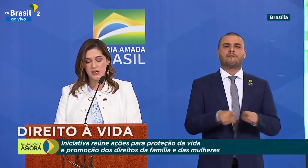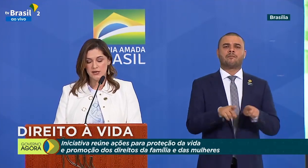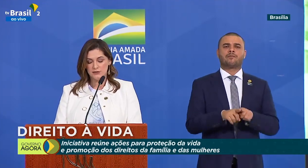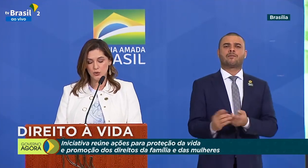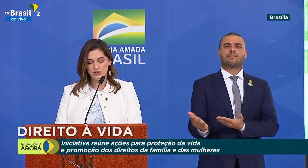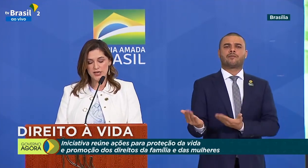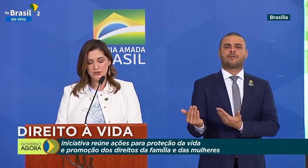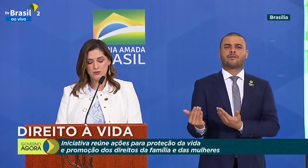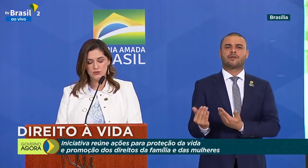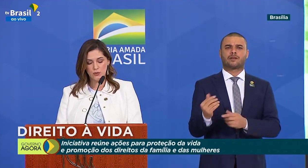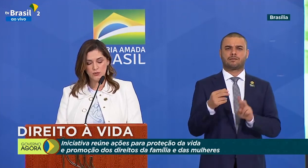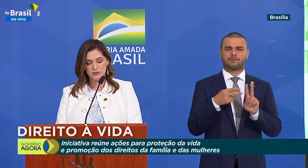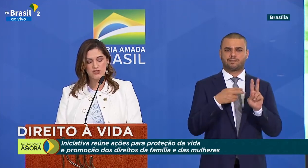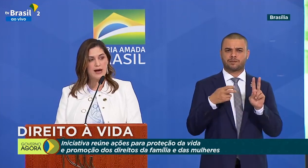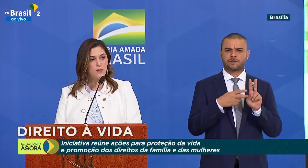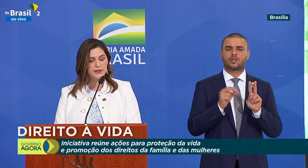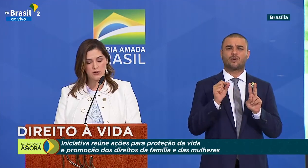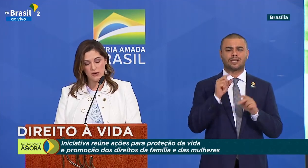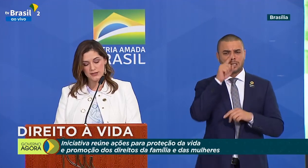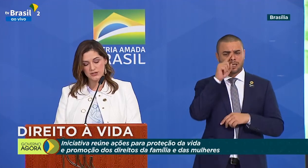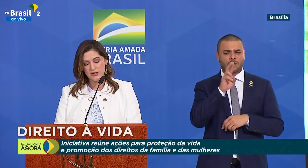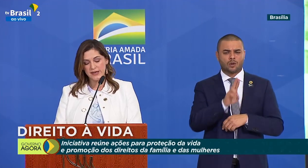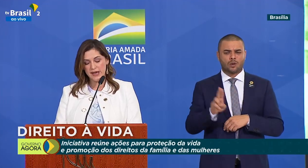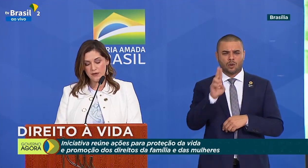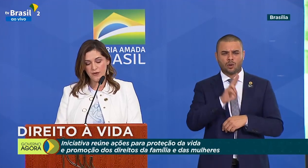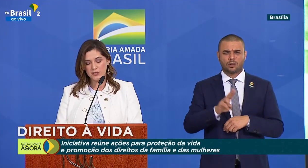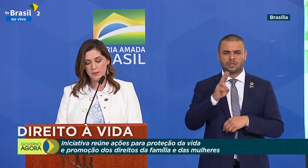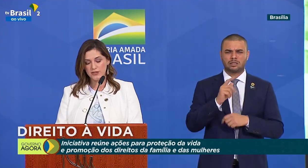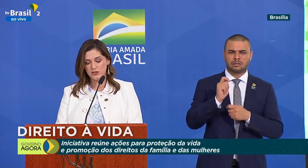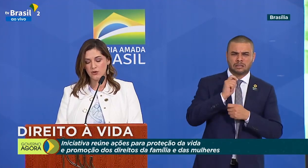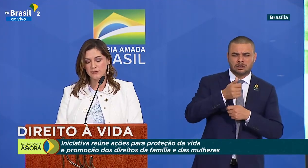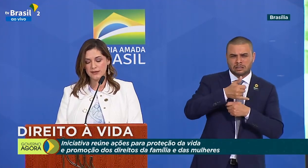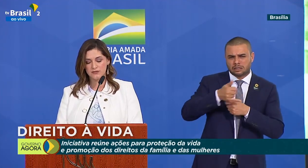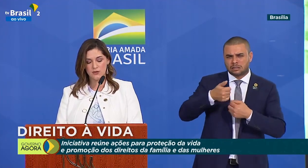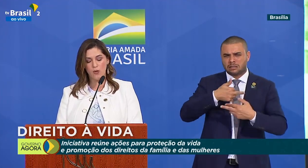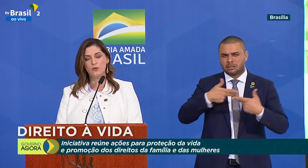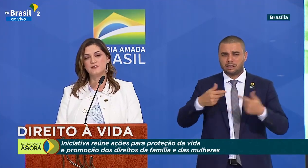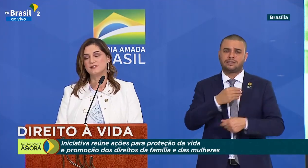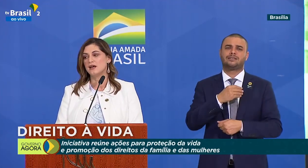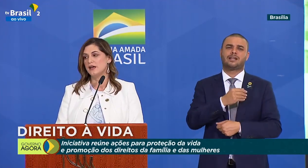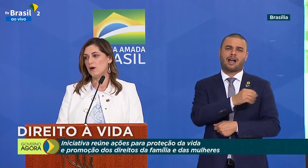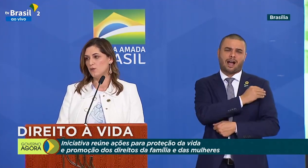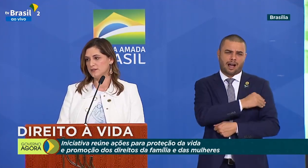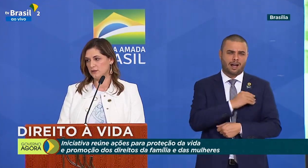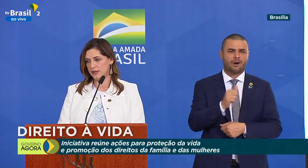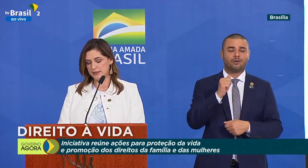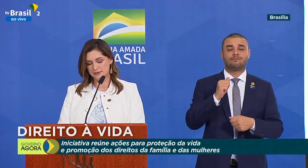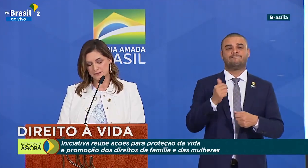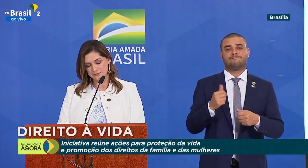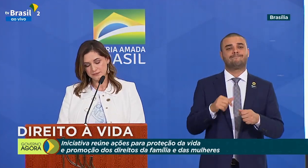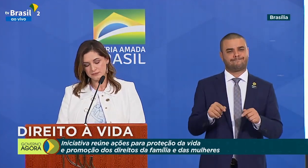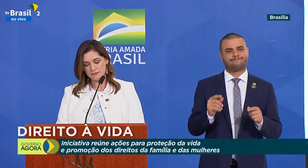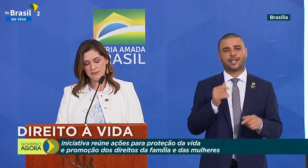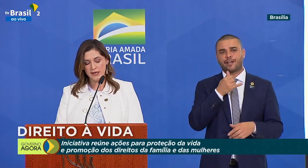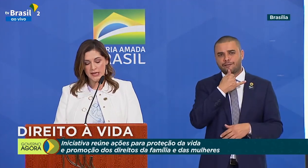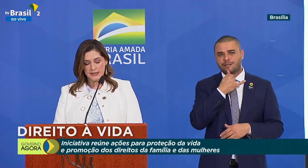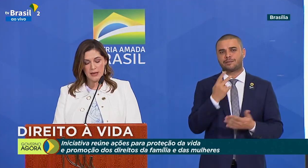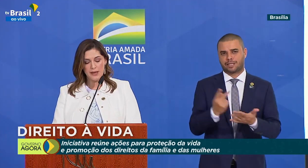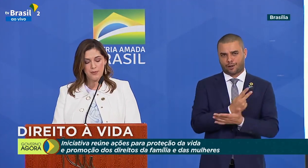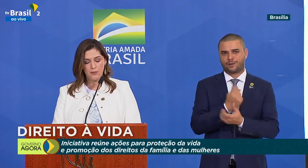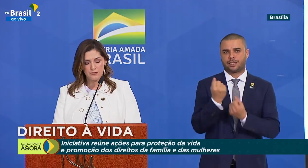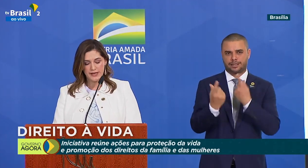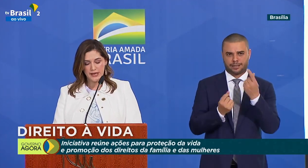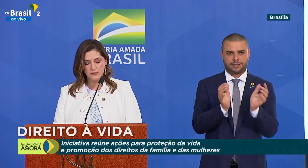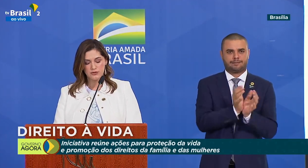jovens indígenas dos riscos do uso de álcool e drogas que infelizmente tornaram-se comuns em algumas Aldeias